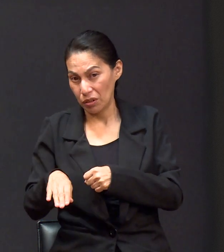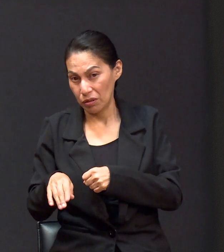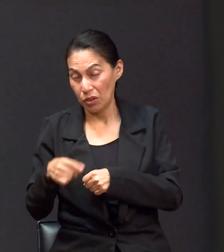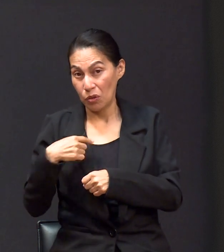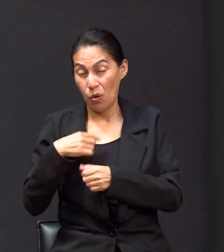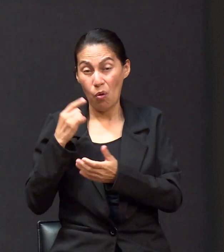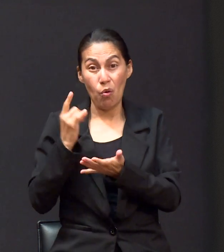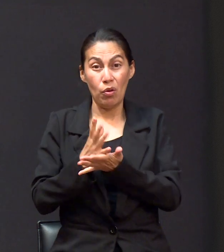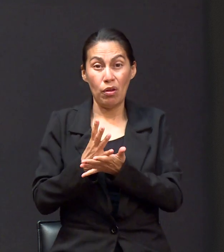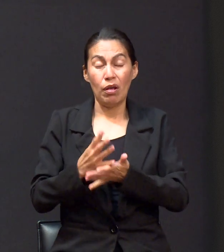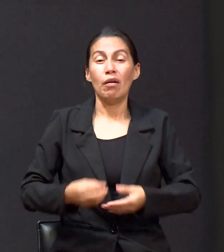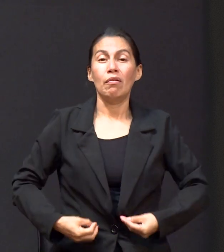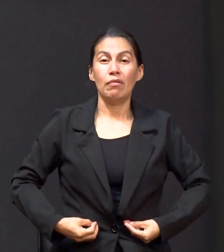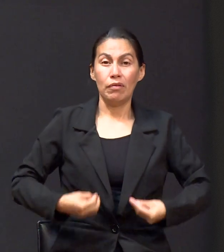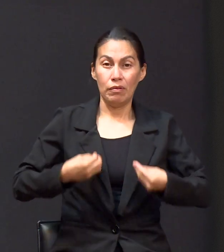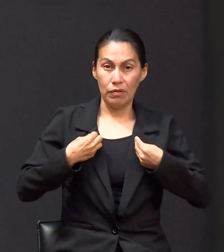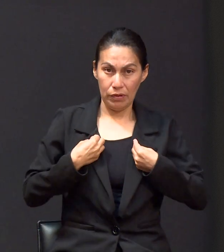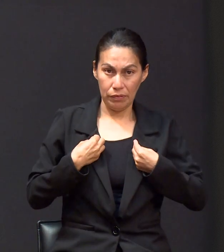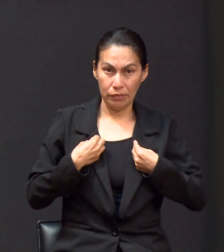única sobreviviente.